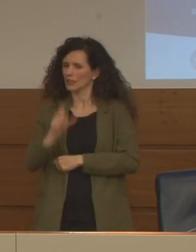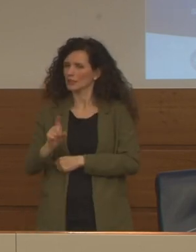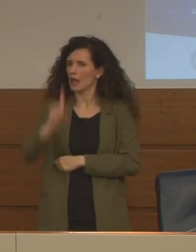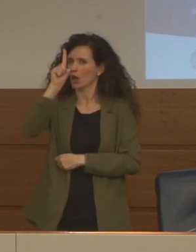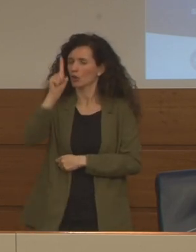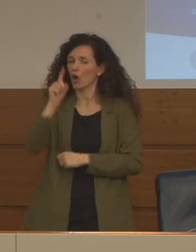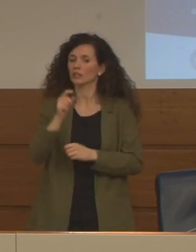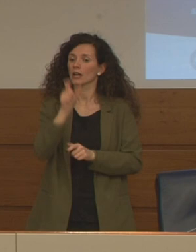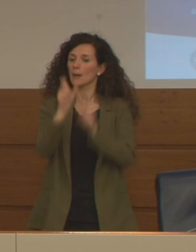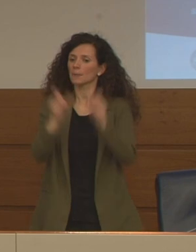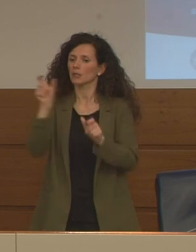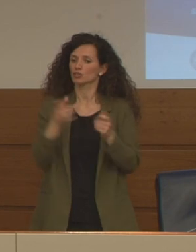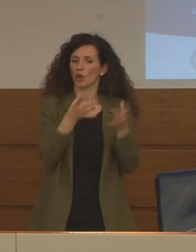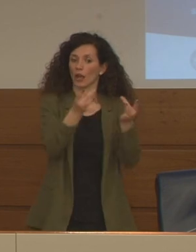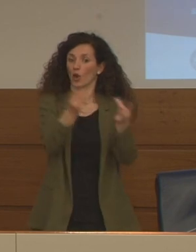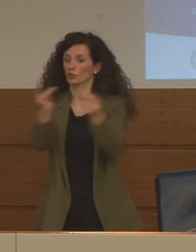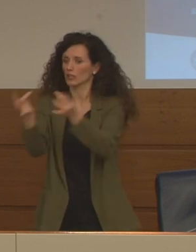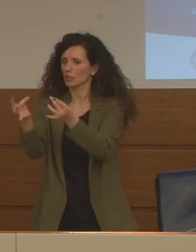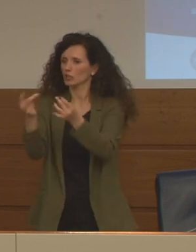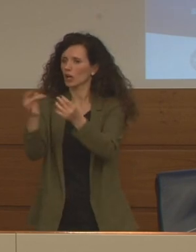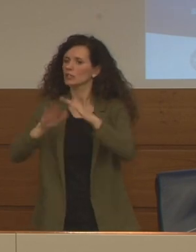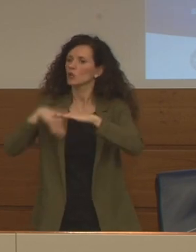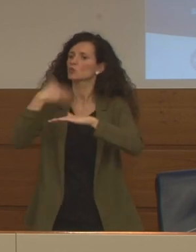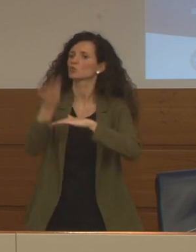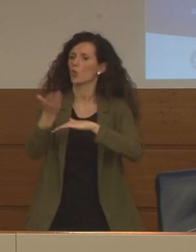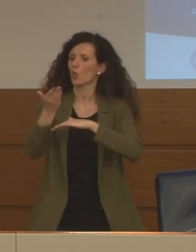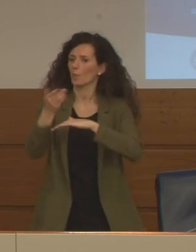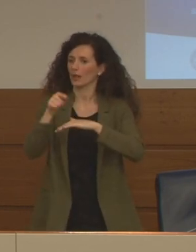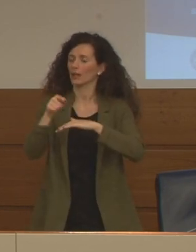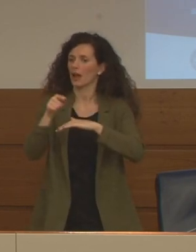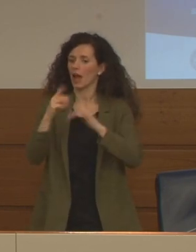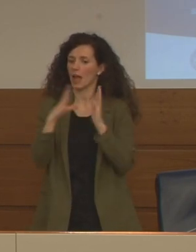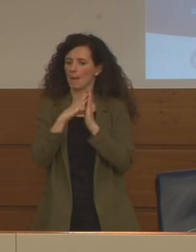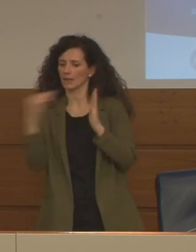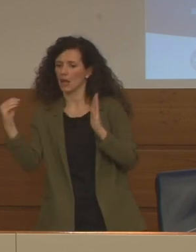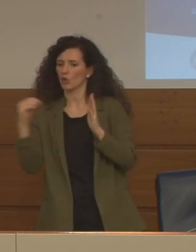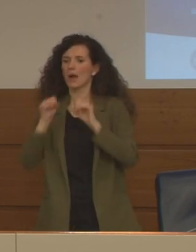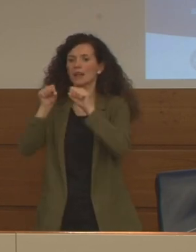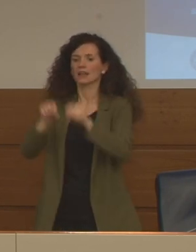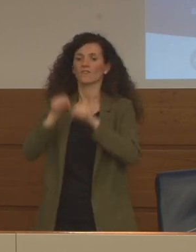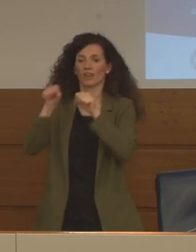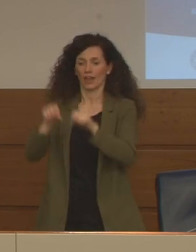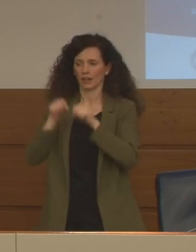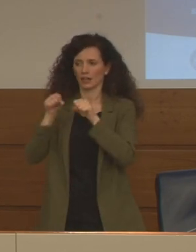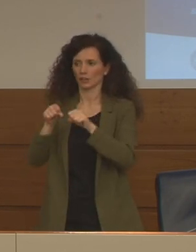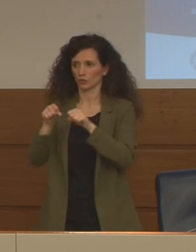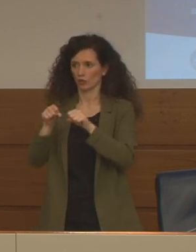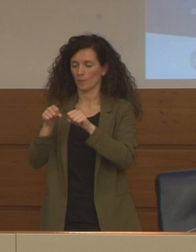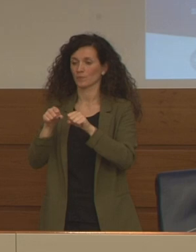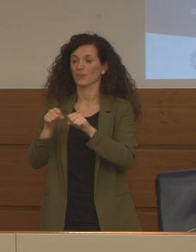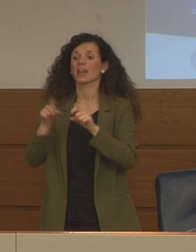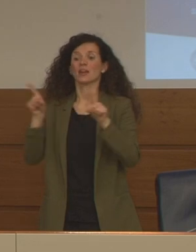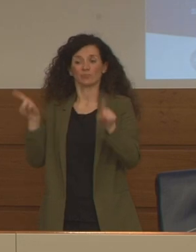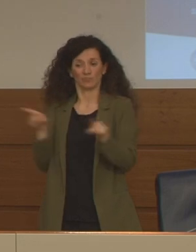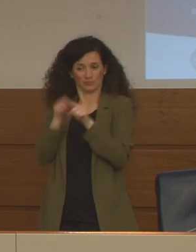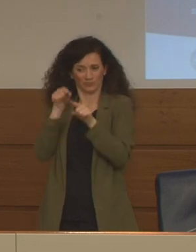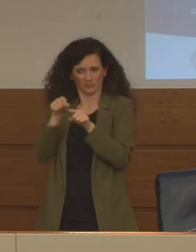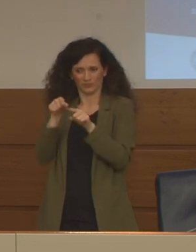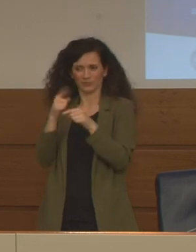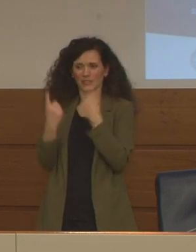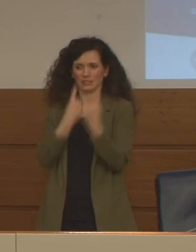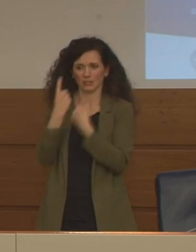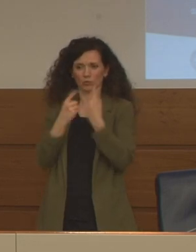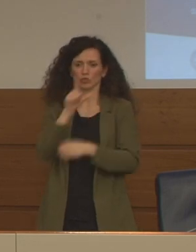numero dei contagiati supera singolarmente quello di emilia romagna è bene è riferito a questo e alla situazione lombarda